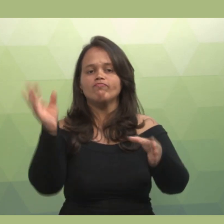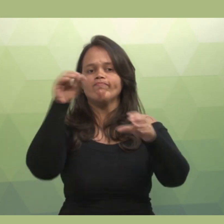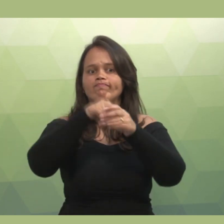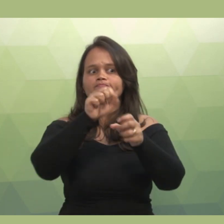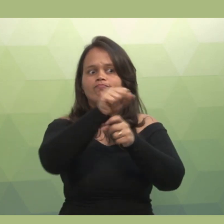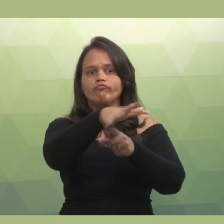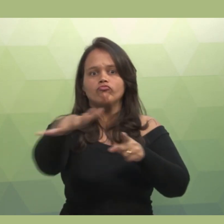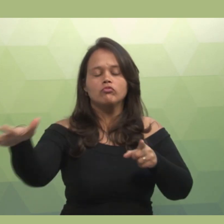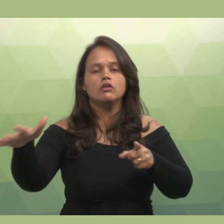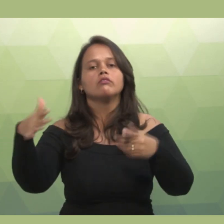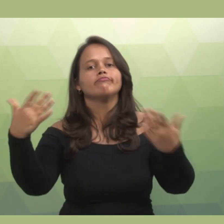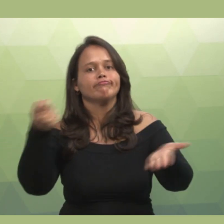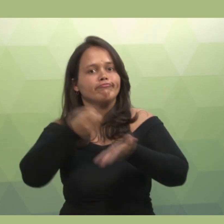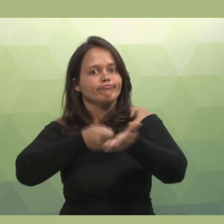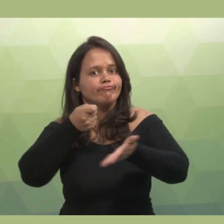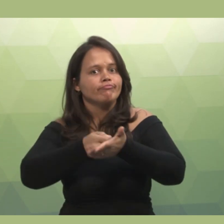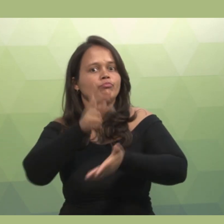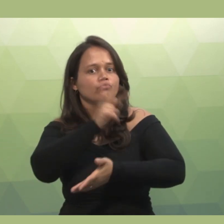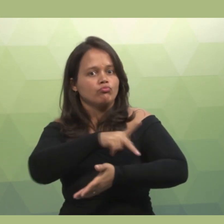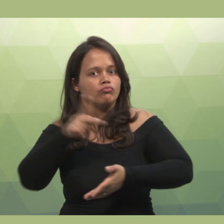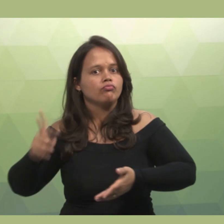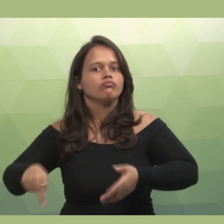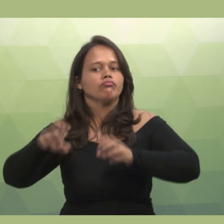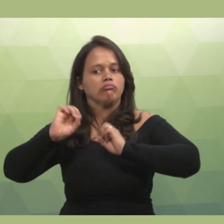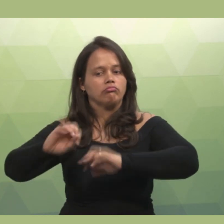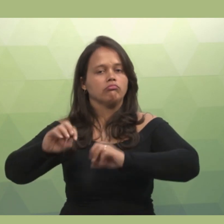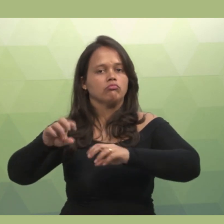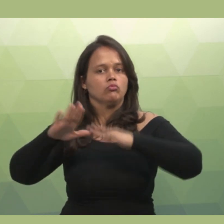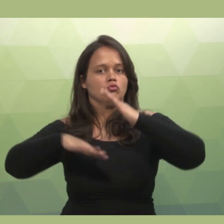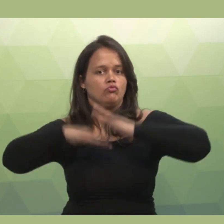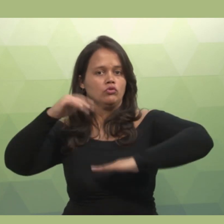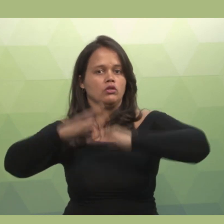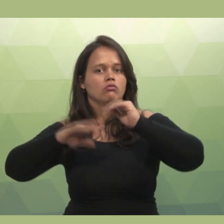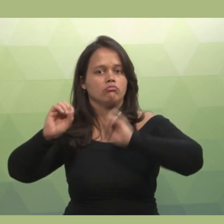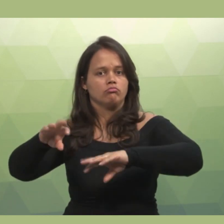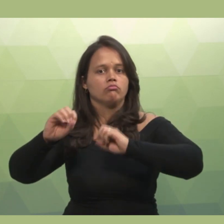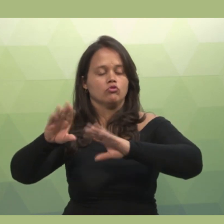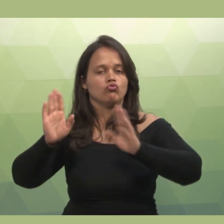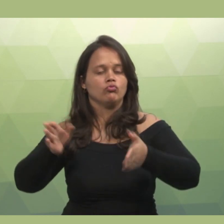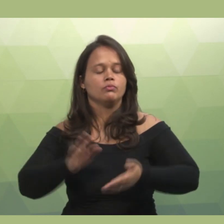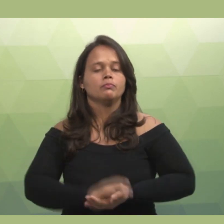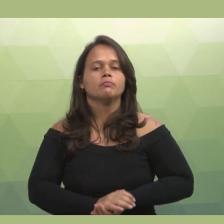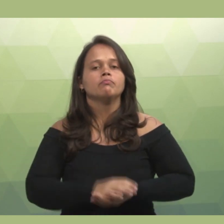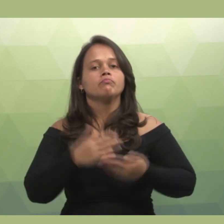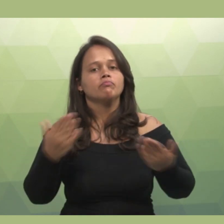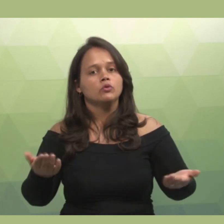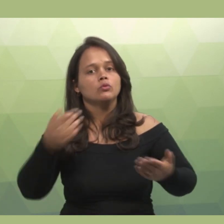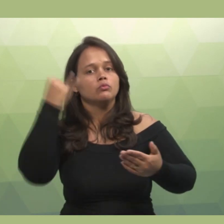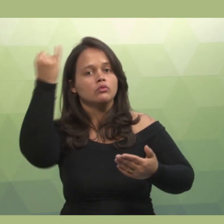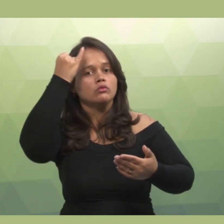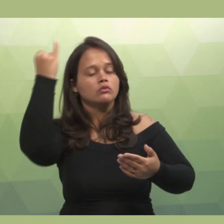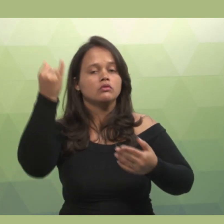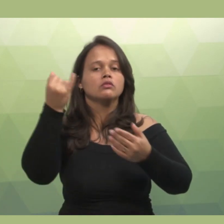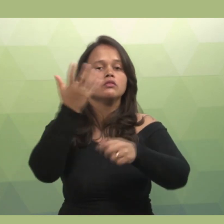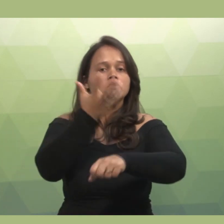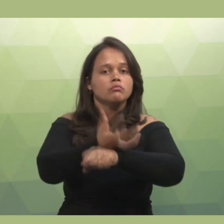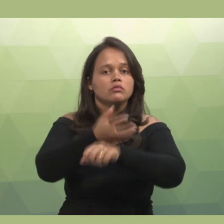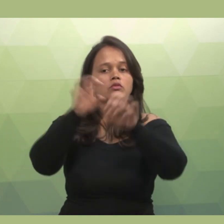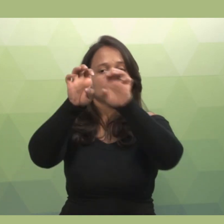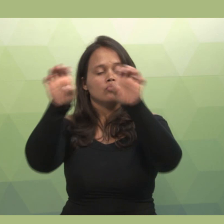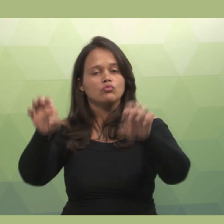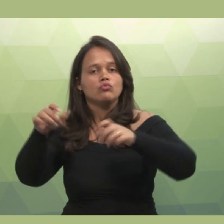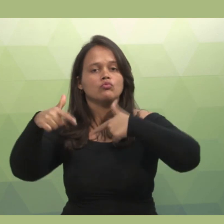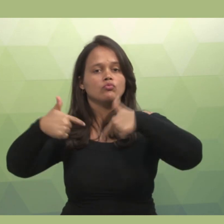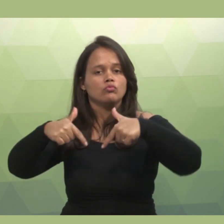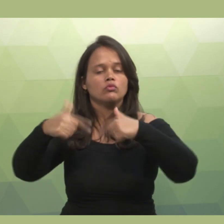educação. É importante ressaltar aqui que a disciplina Estrutura e Funcionamento da Educação Básica, ao ser ministrada